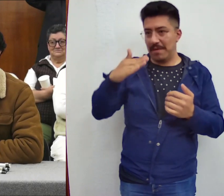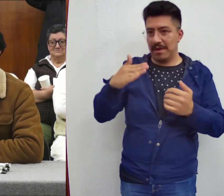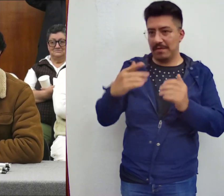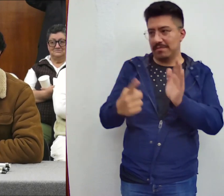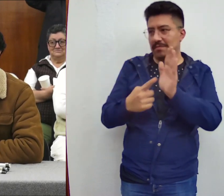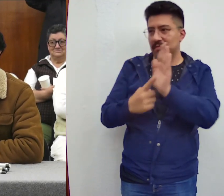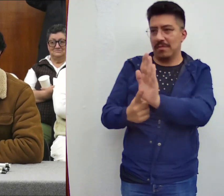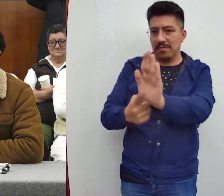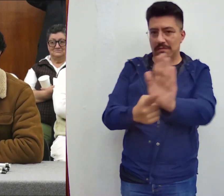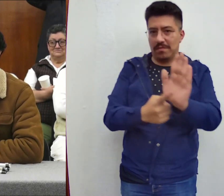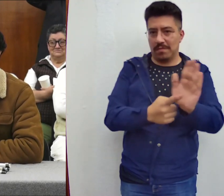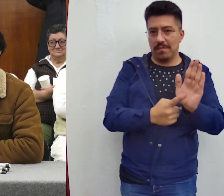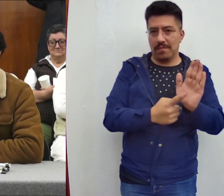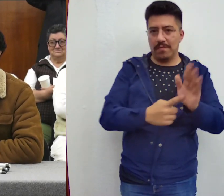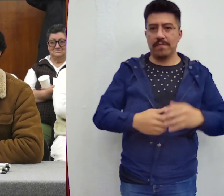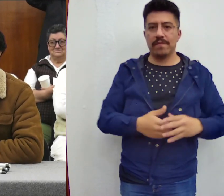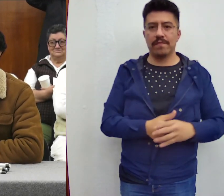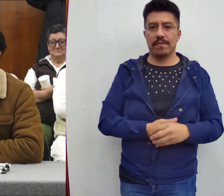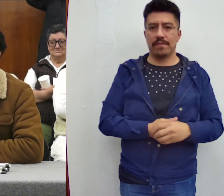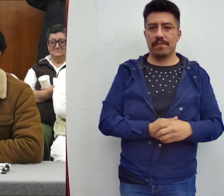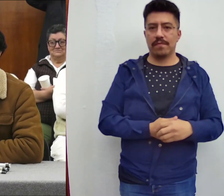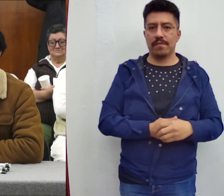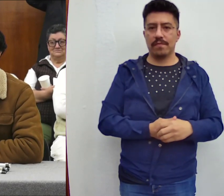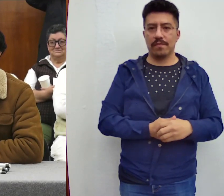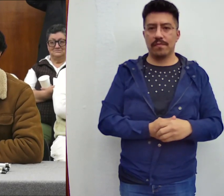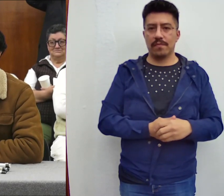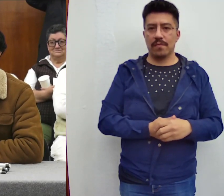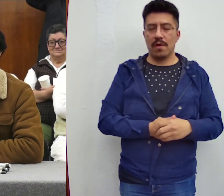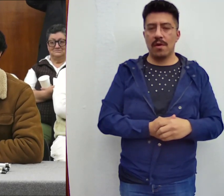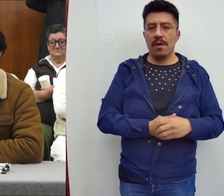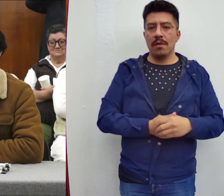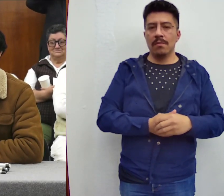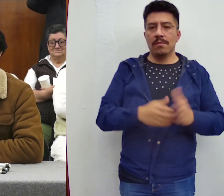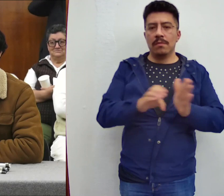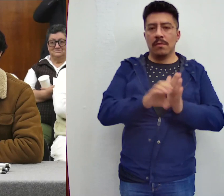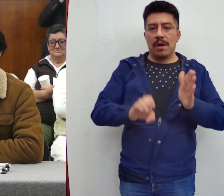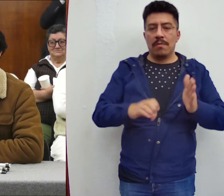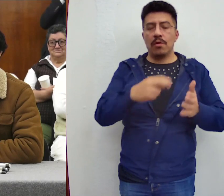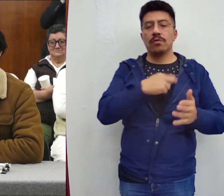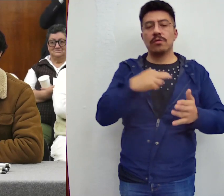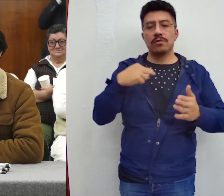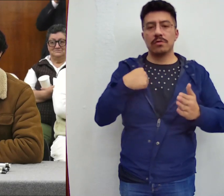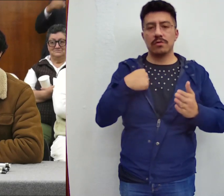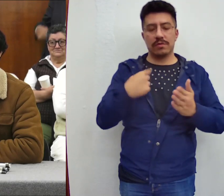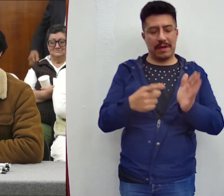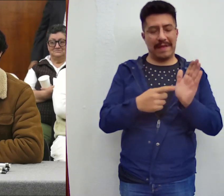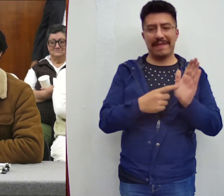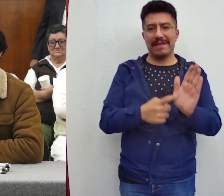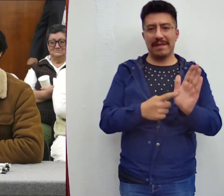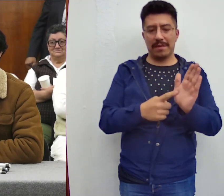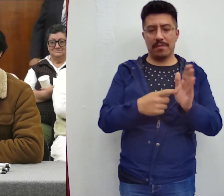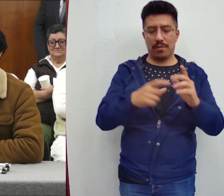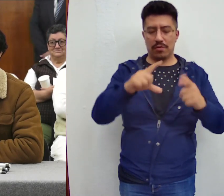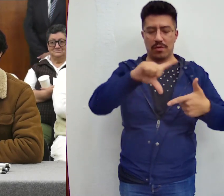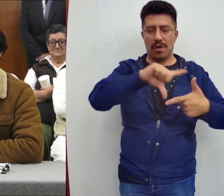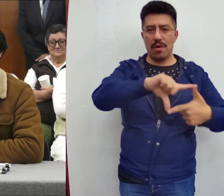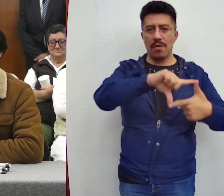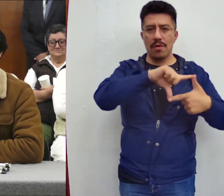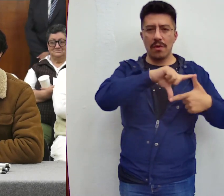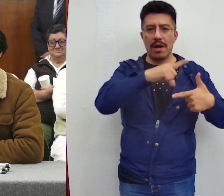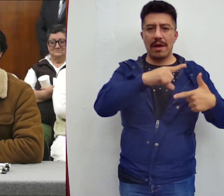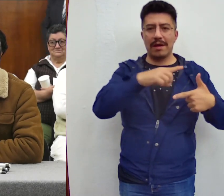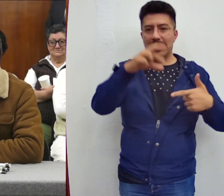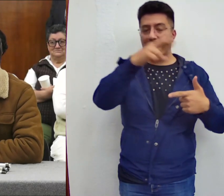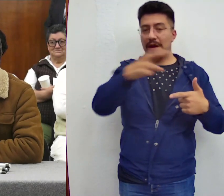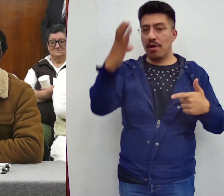de discapacidad. Cuando ya tenemos esa credencial, que es a nivel nacional, pues que sea reconocida